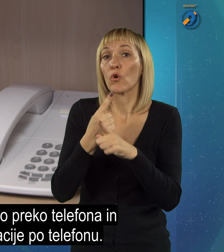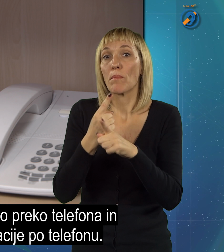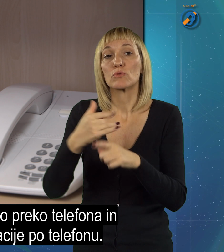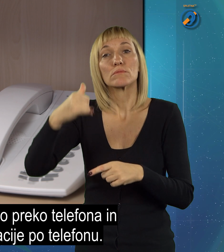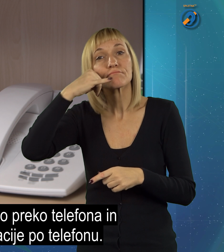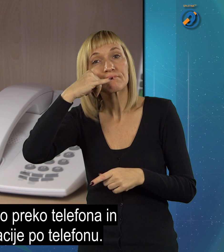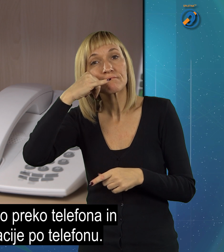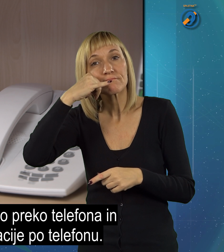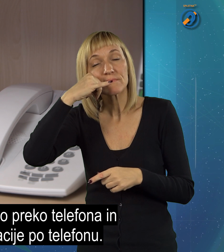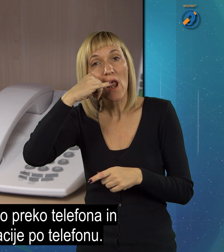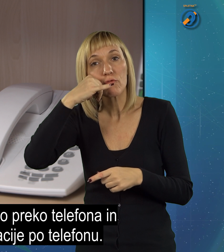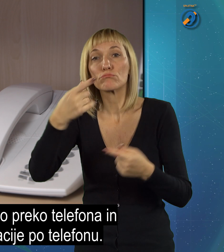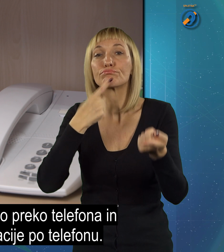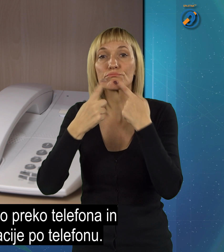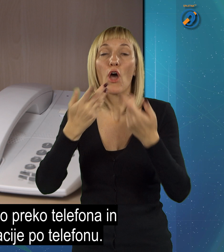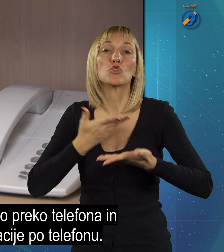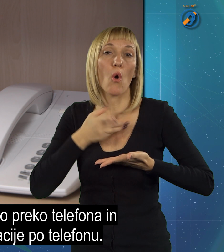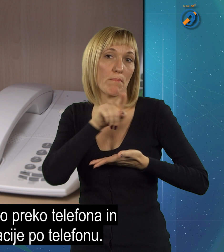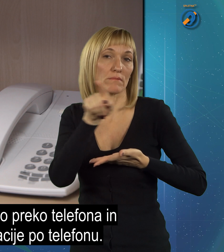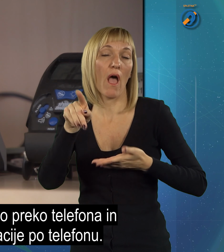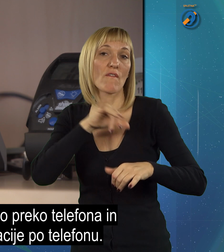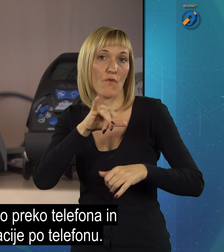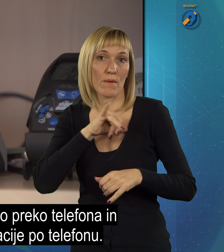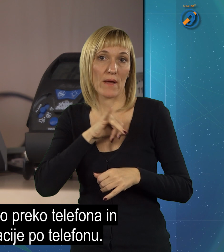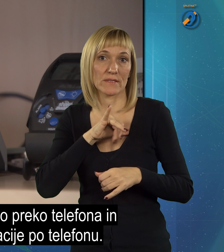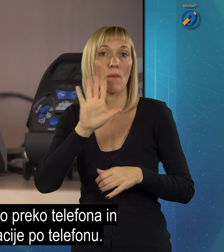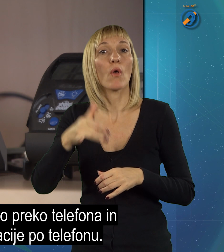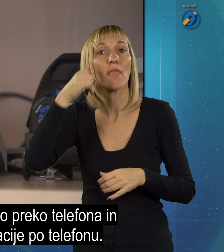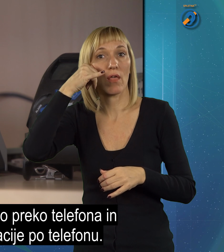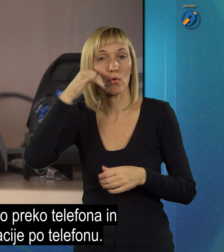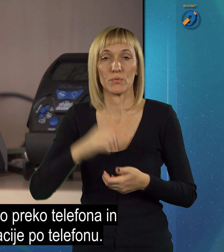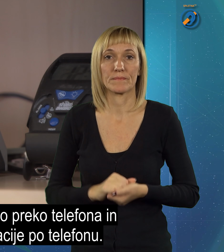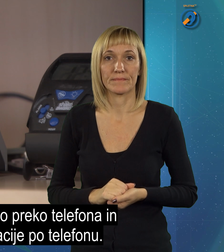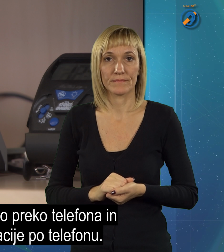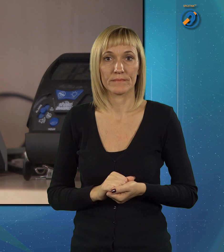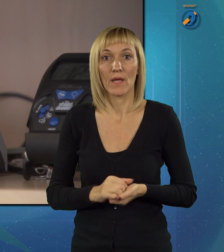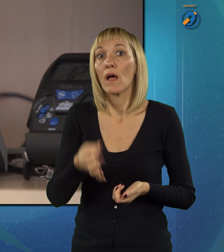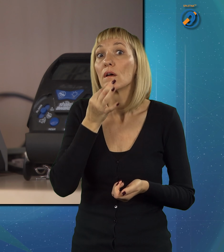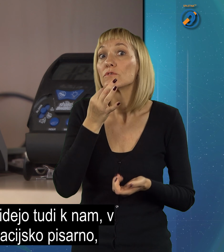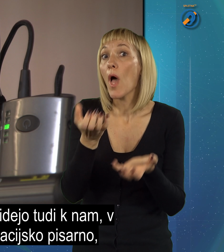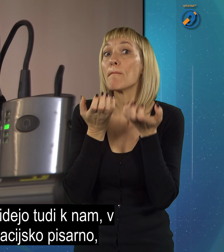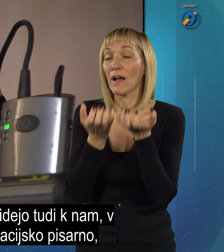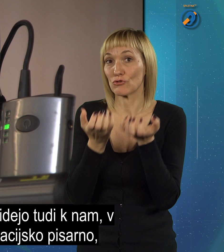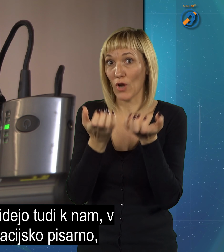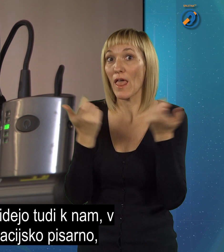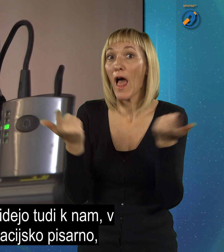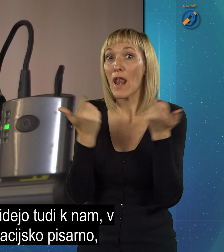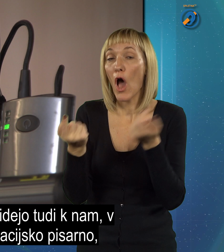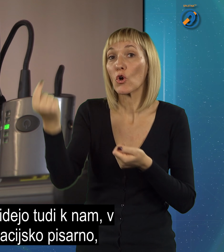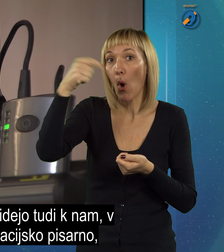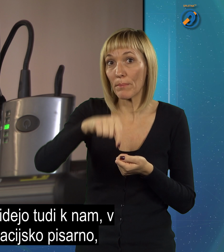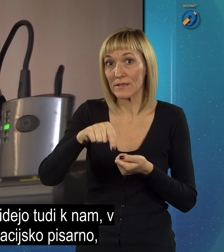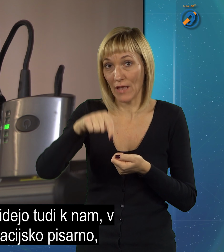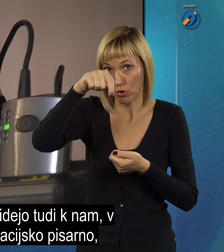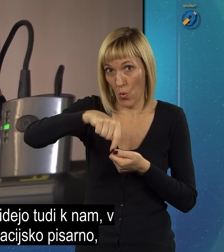Lahko pa tudi pokličejo preko telefona in prejmejo informacije po telefonu. Če pa želijo,